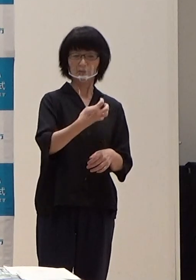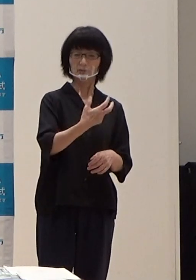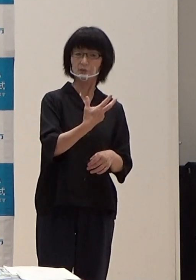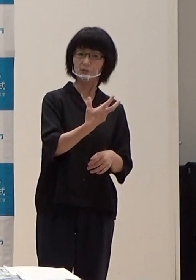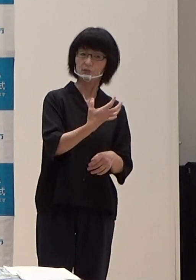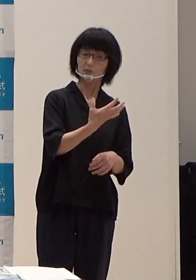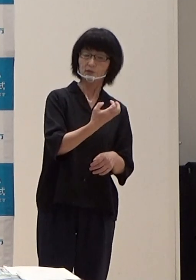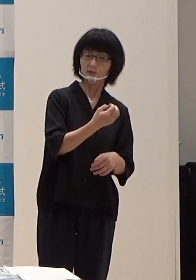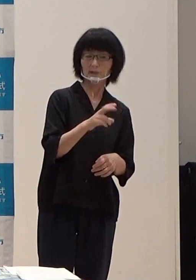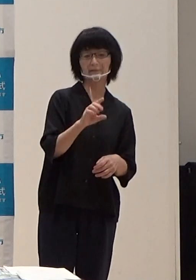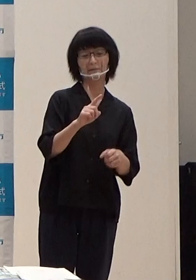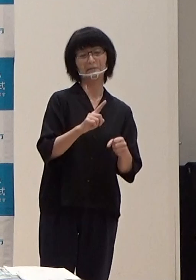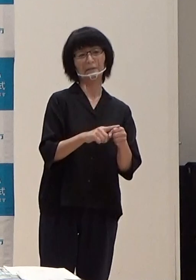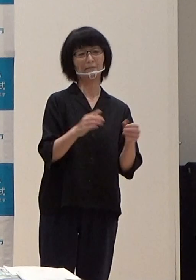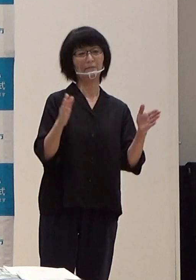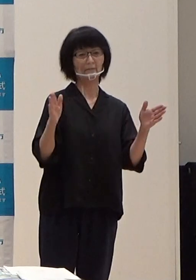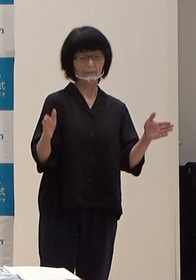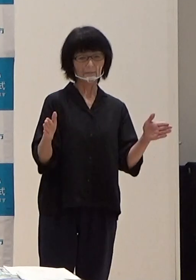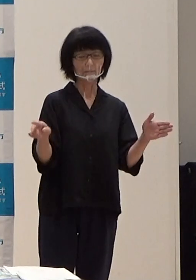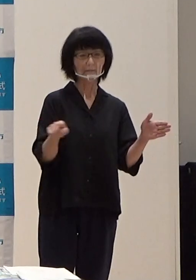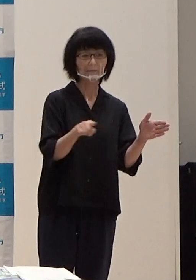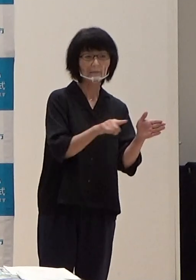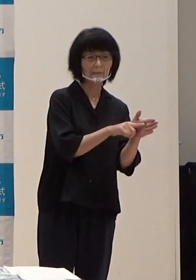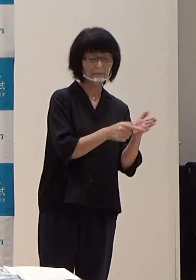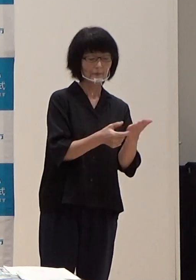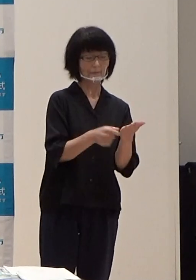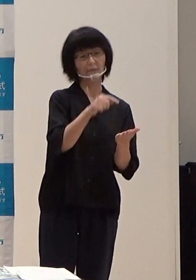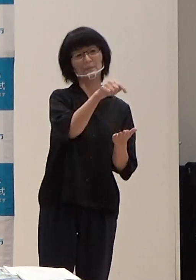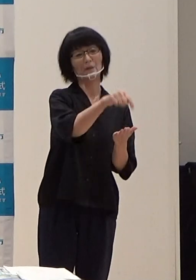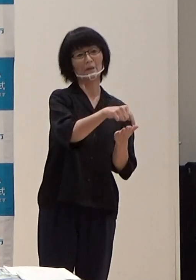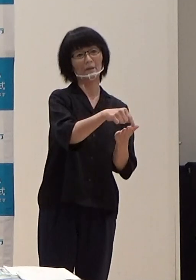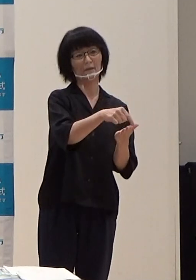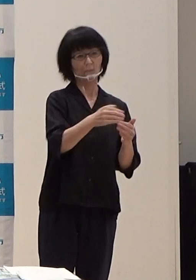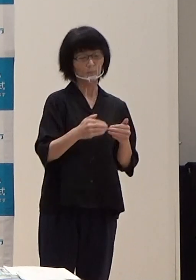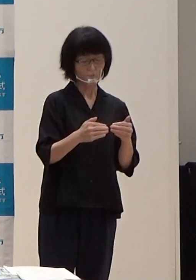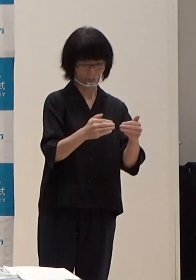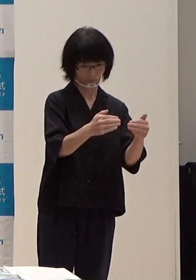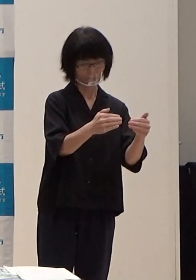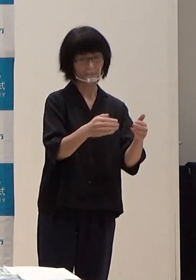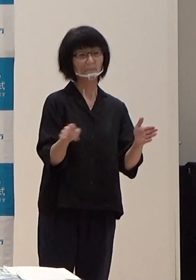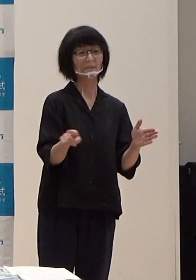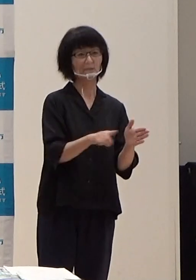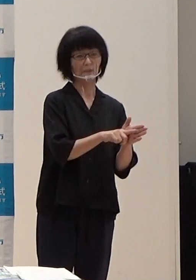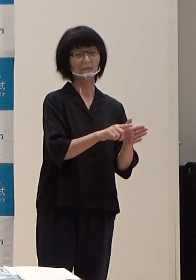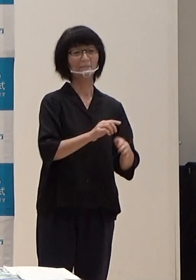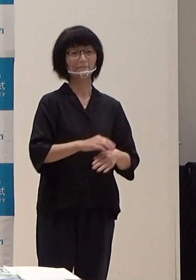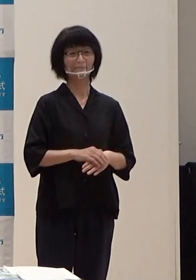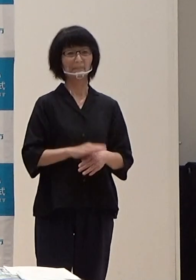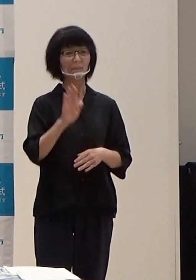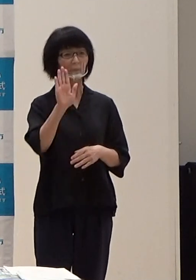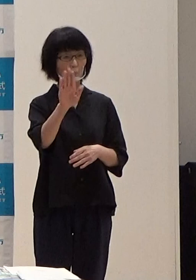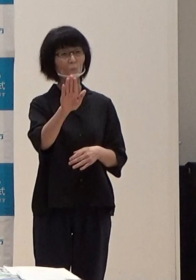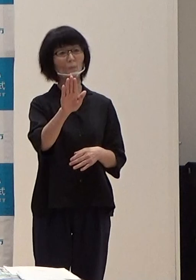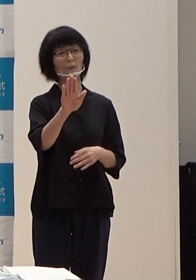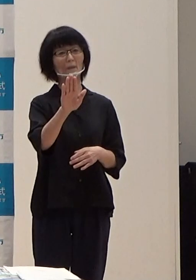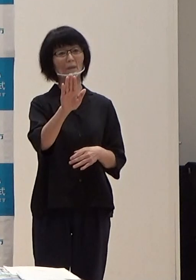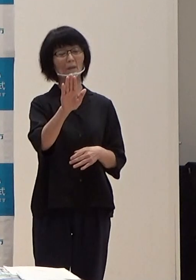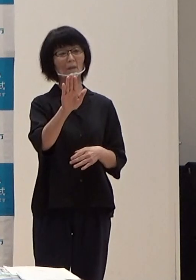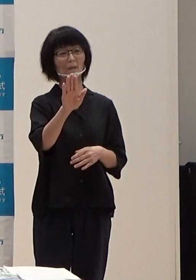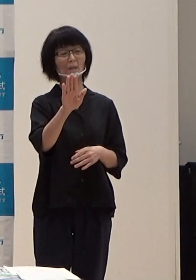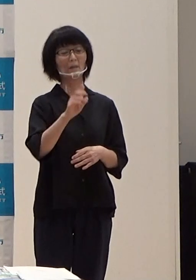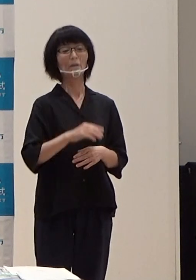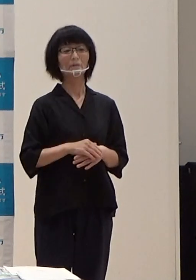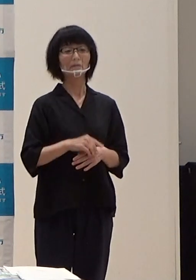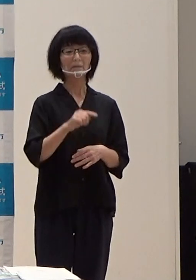て一番あの駅前ですね、この進めてきたわけでございますが、今後はこ